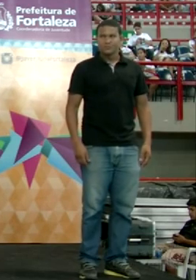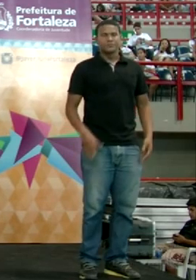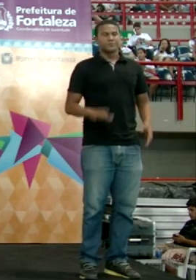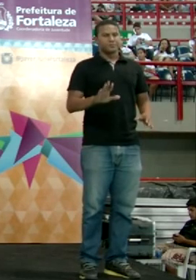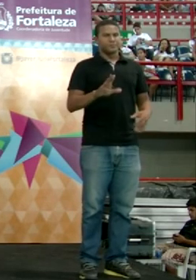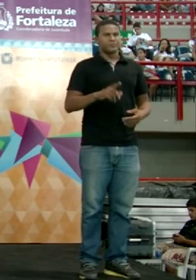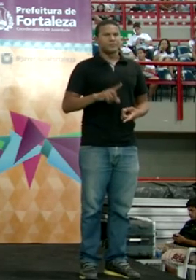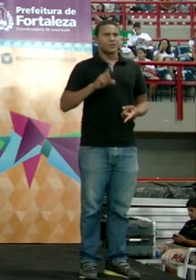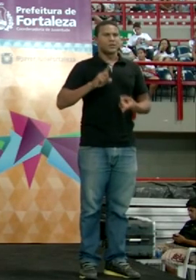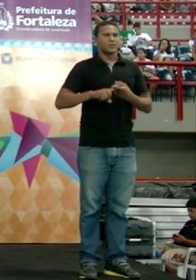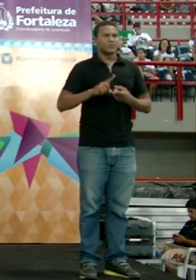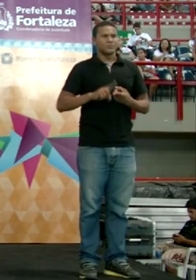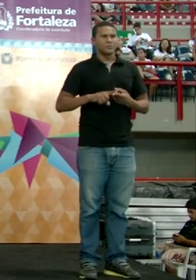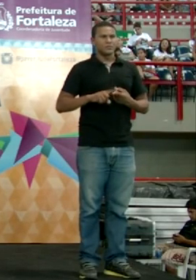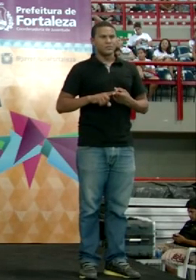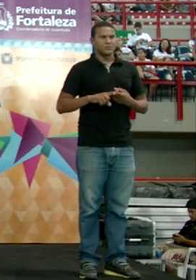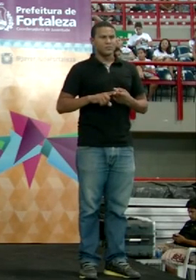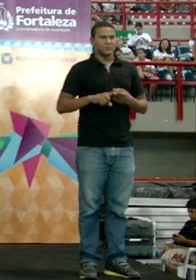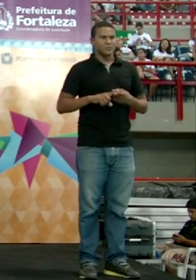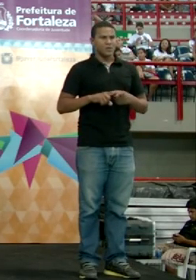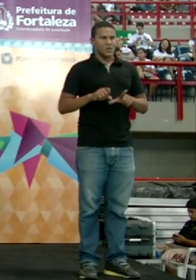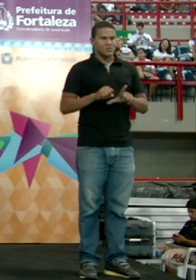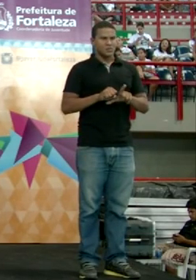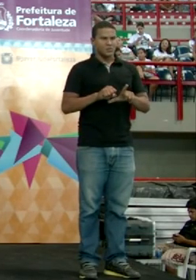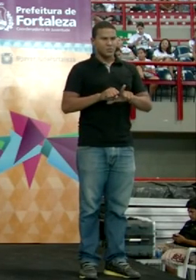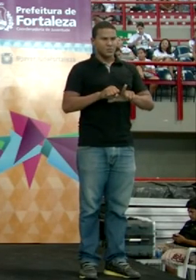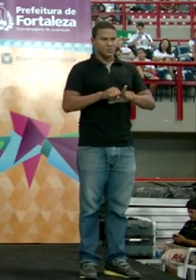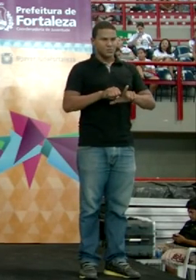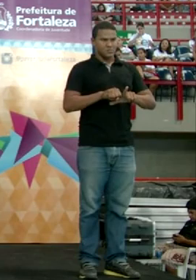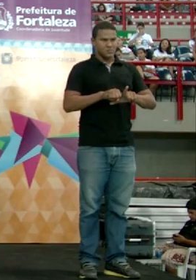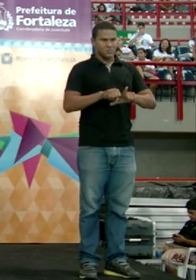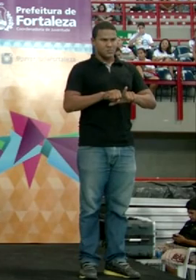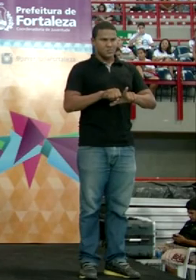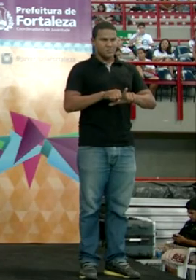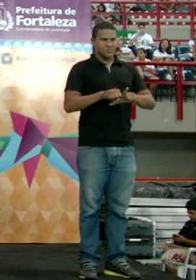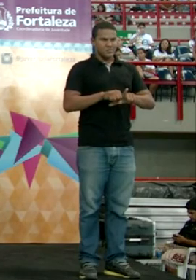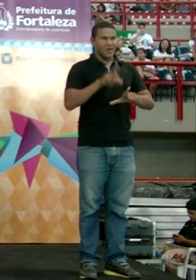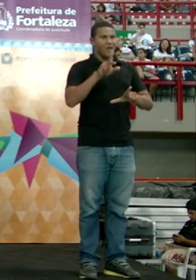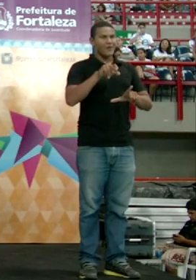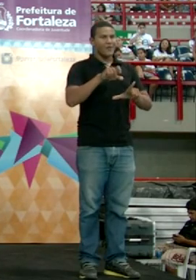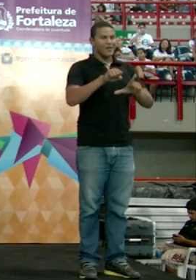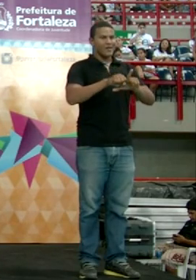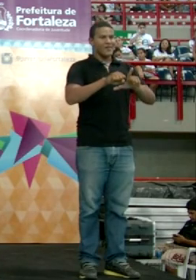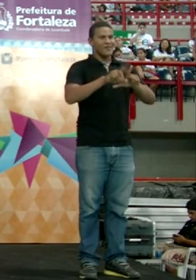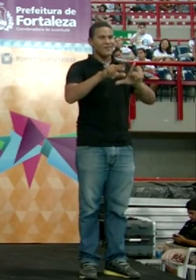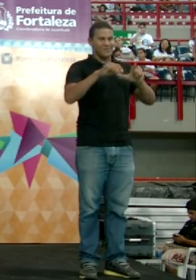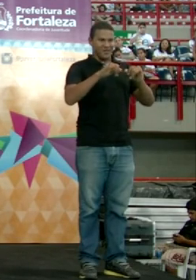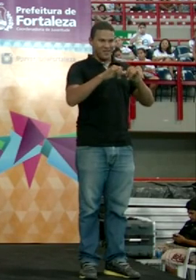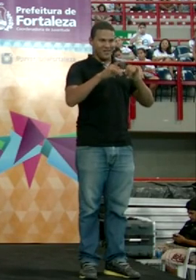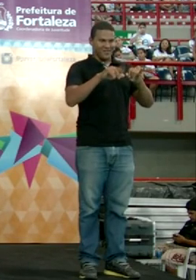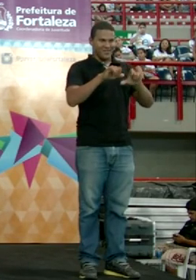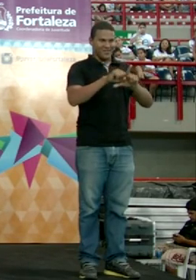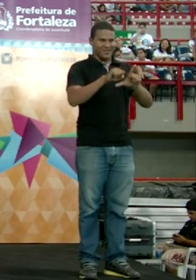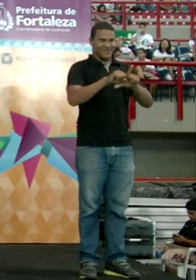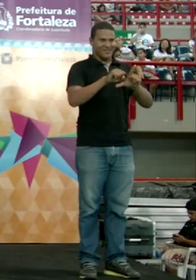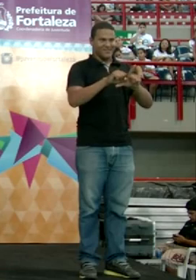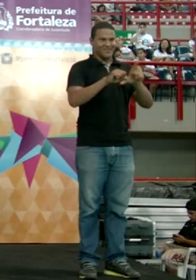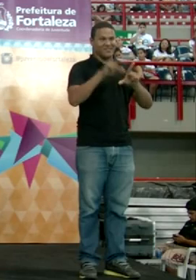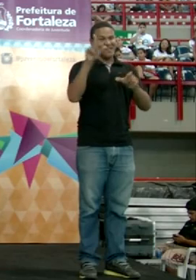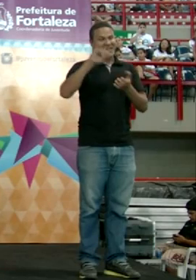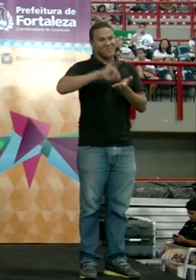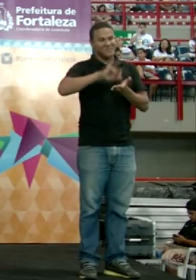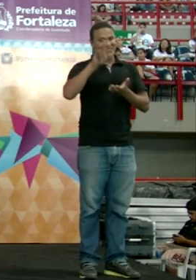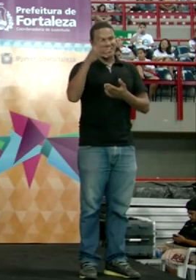Professor, o que acontece com a água quando se está construindo as barragens para formar as hidrelétricas nos rios? É o que eu